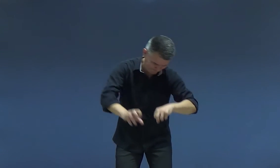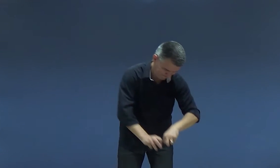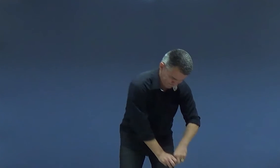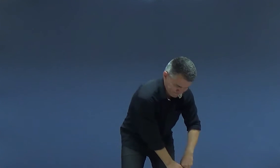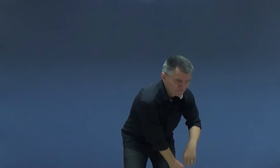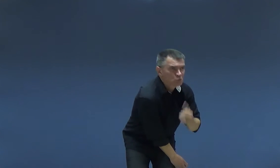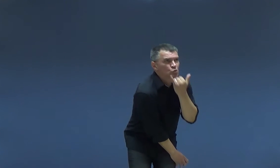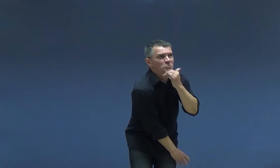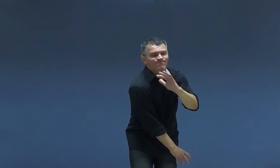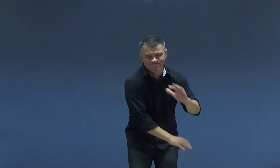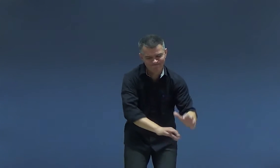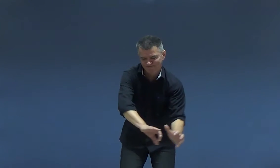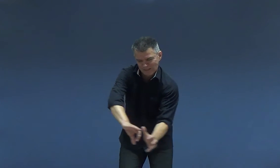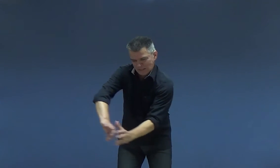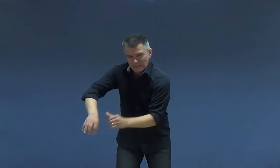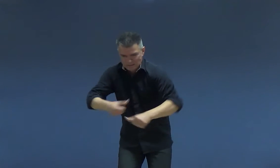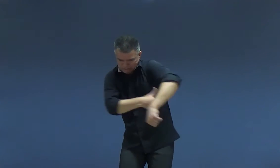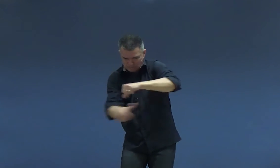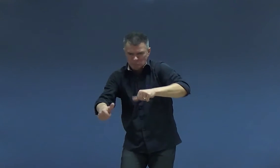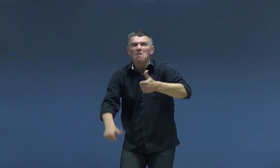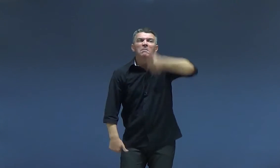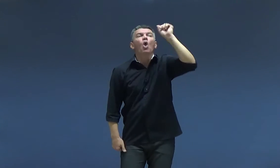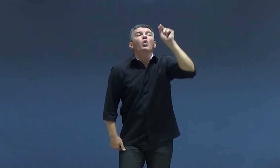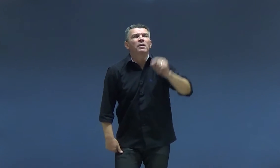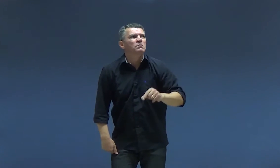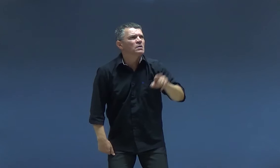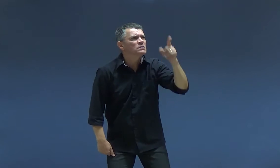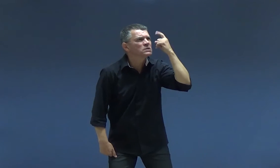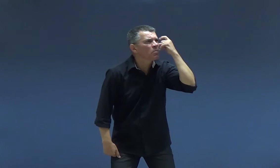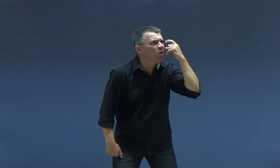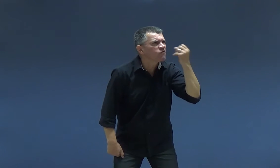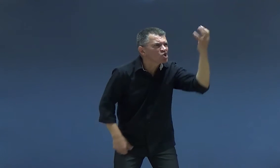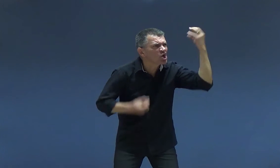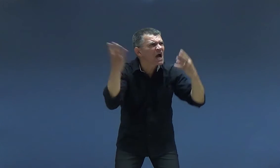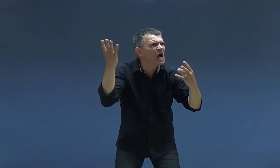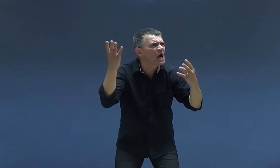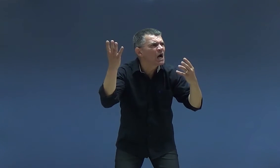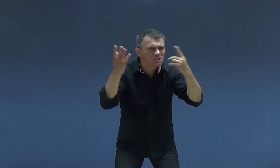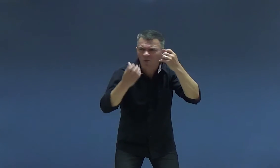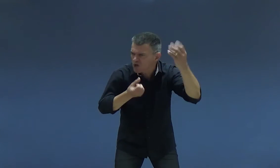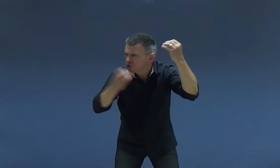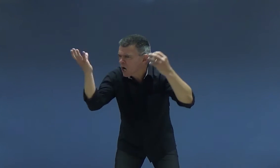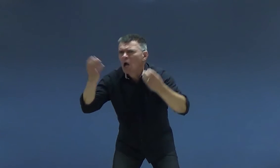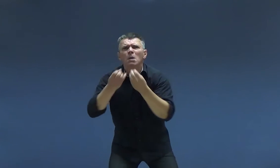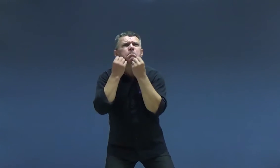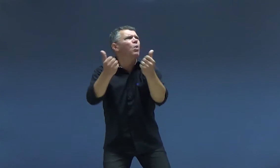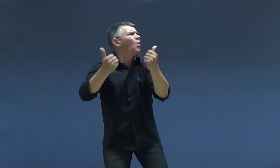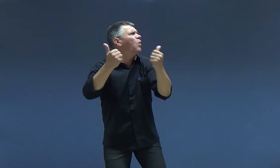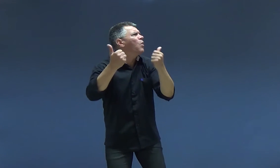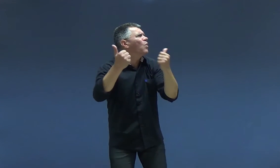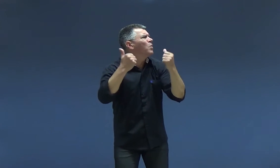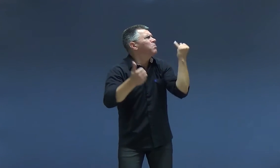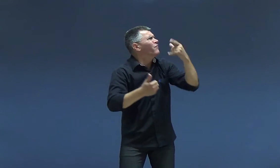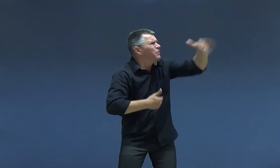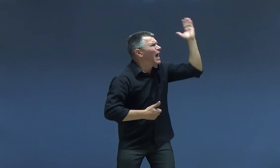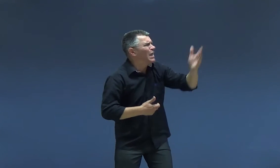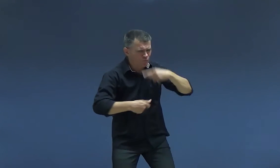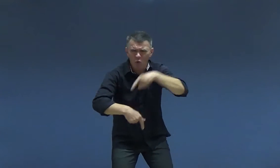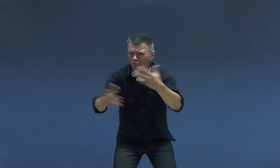Tudo bem. Né? Fica pensando nisso. Nossa, só vou viajar? Nossa, que bom!